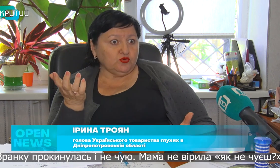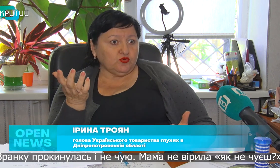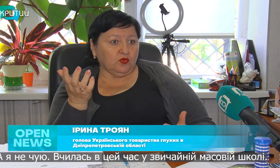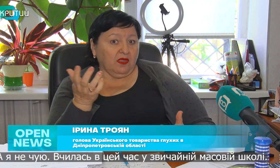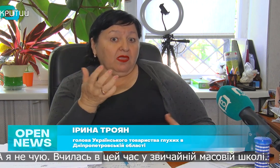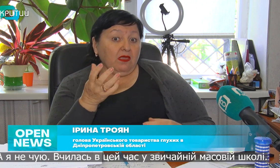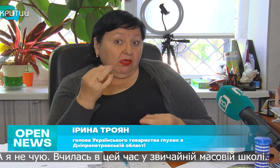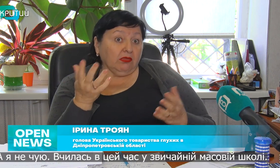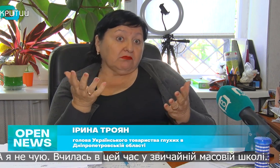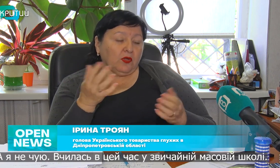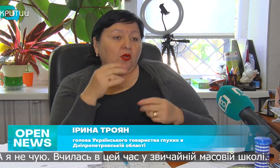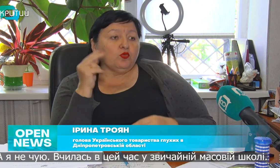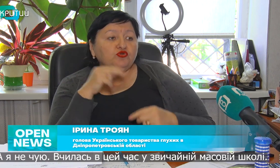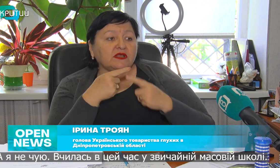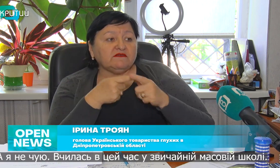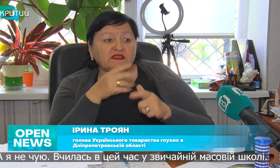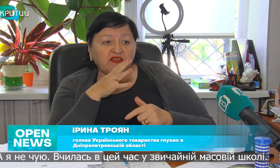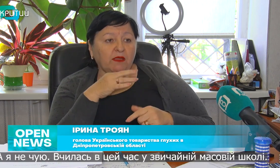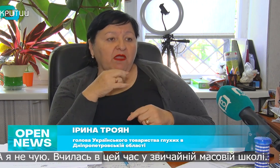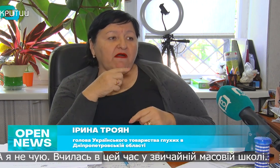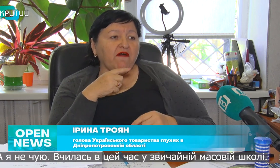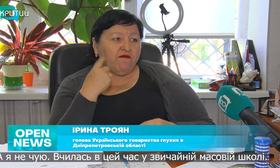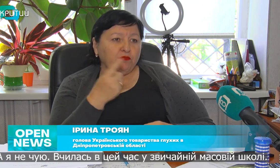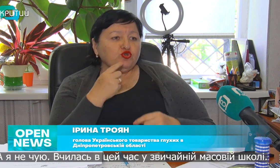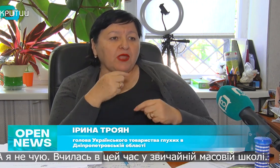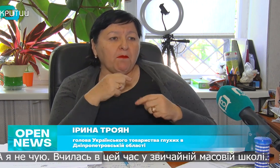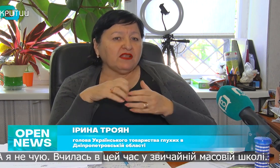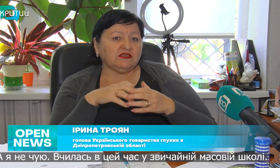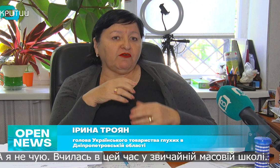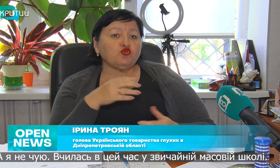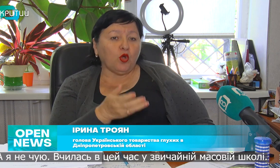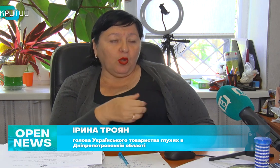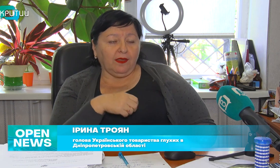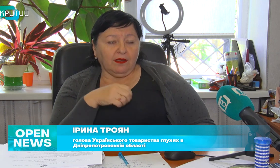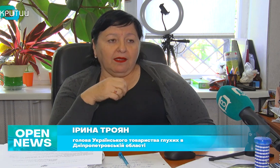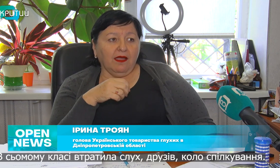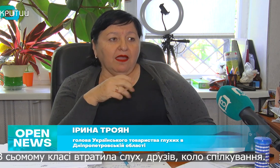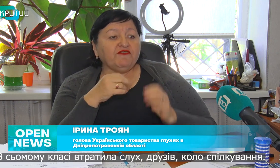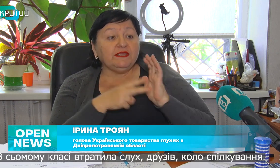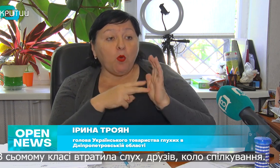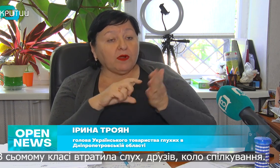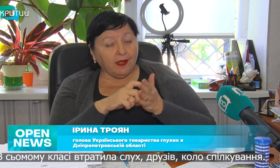слухаю. І вчилась в це время в обычной массовой школі, в 7